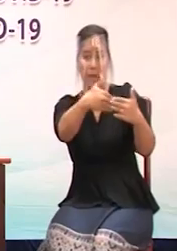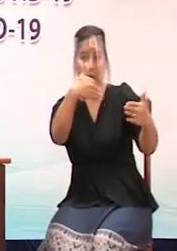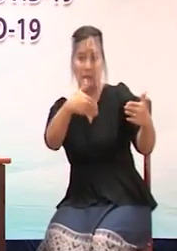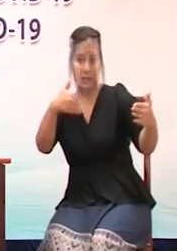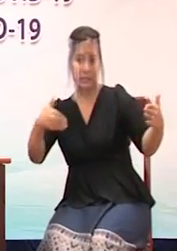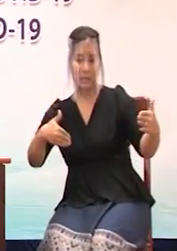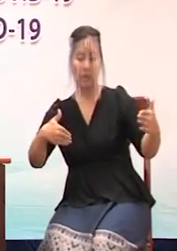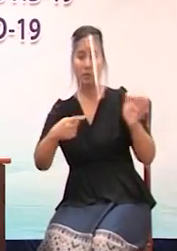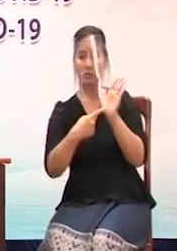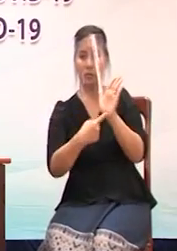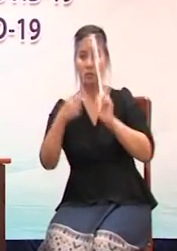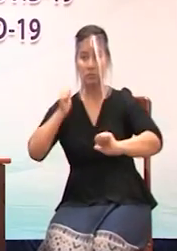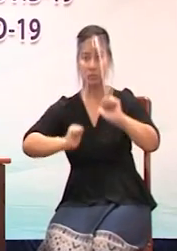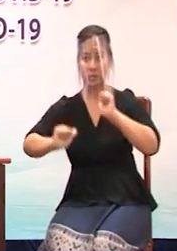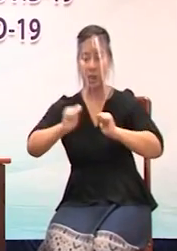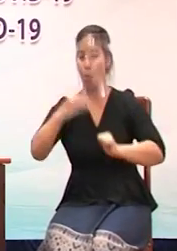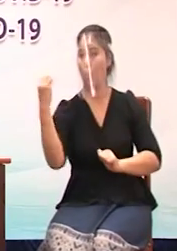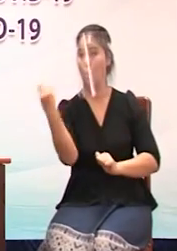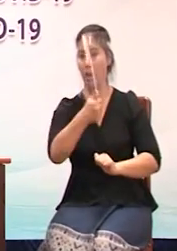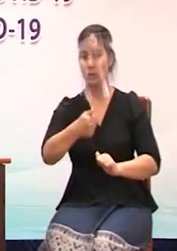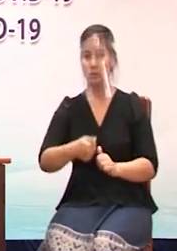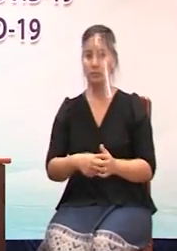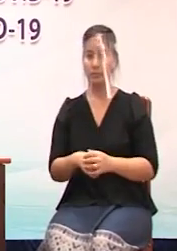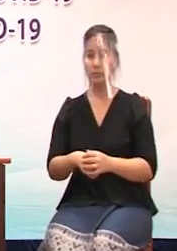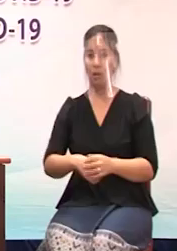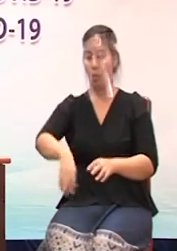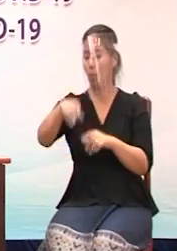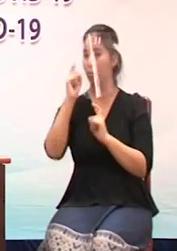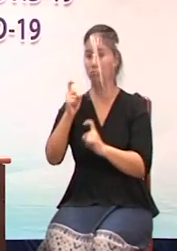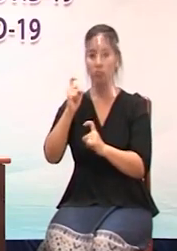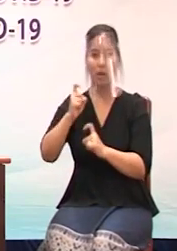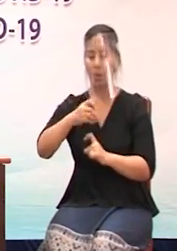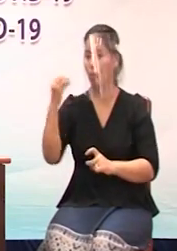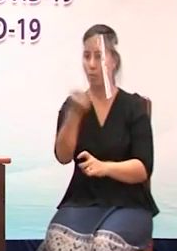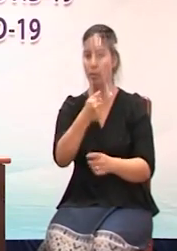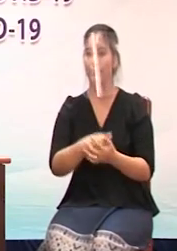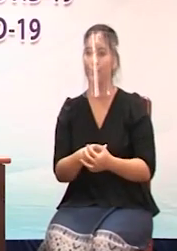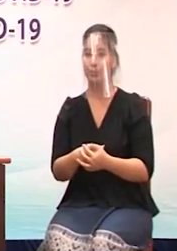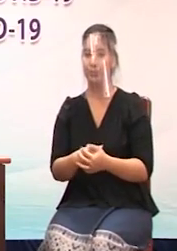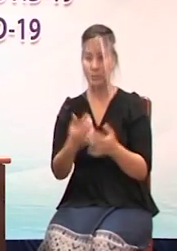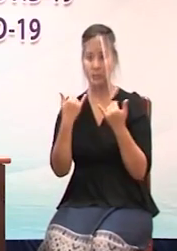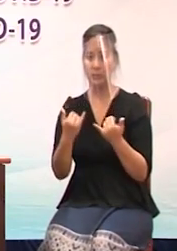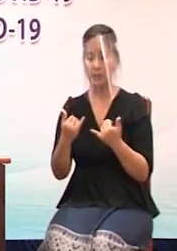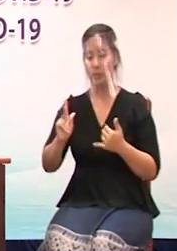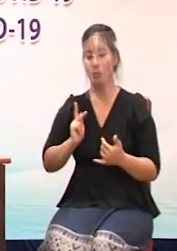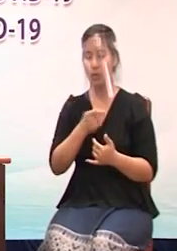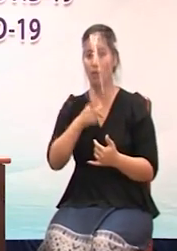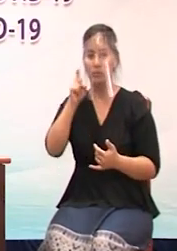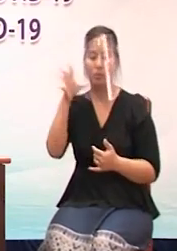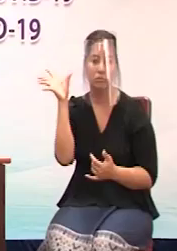กุลเบอร์โทรศัพท์ที่อยู่อย่างจะแจ้งและถูกต้องเพื่อความสะดวกของเจ้าหน้าที่ในการแจ้งผลการ